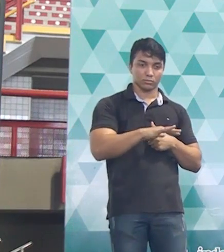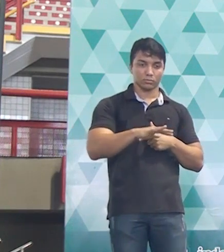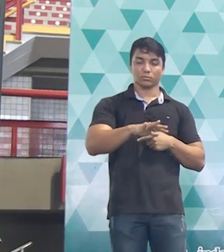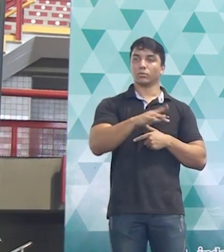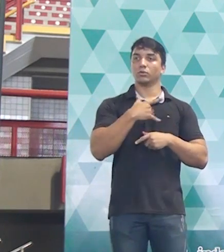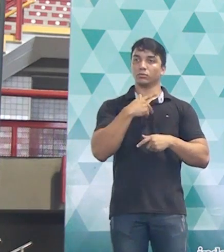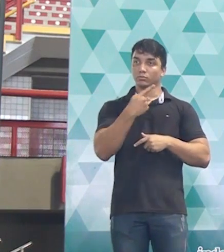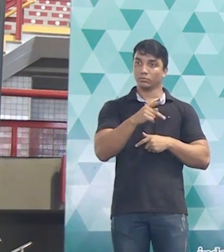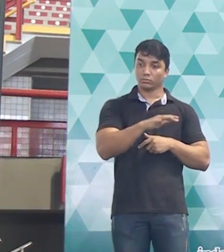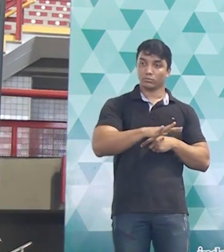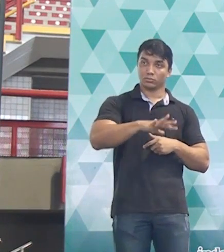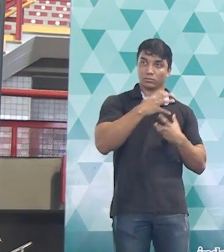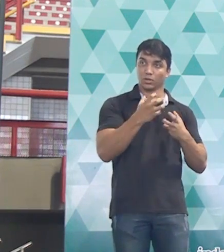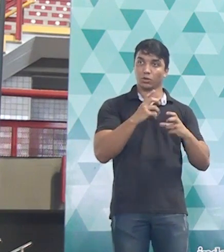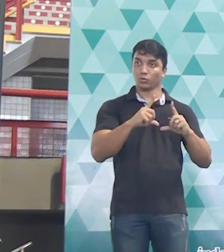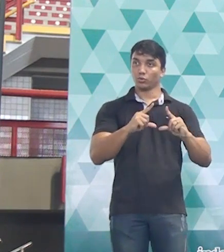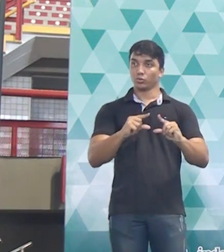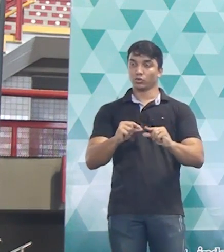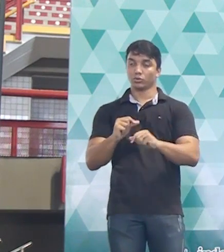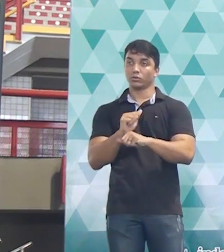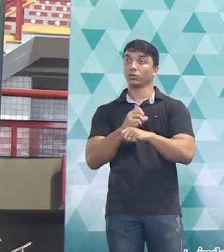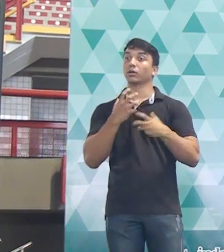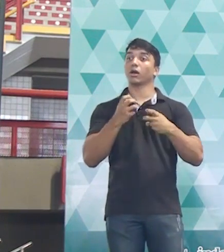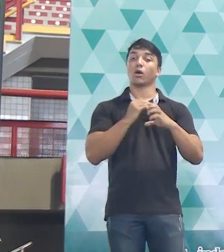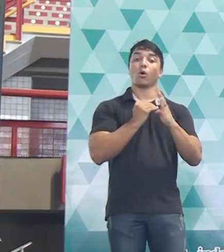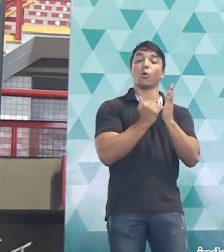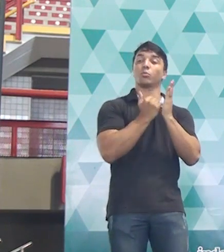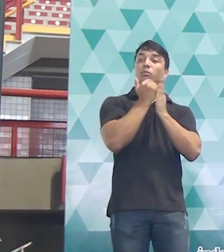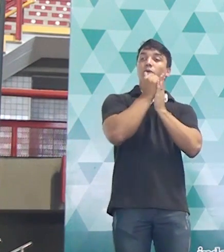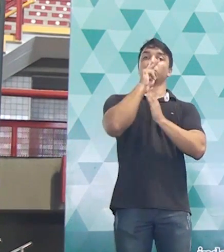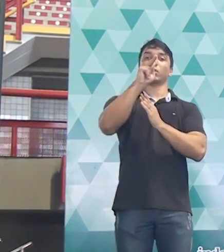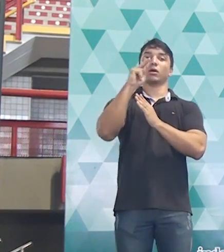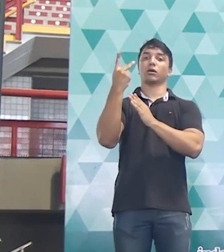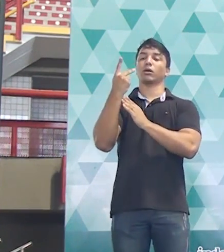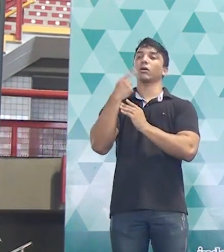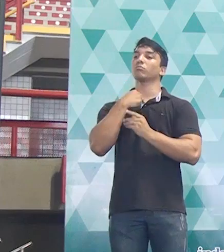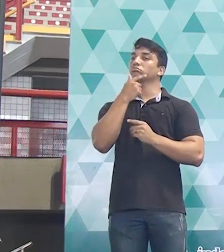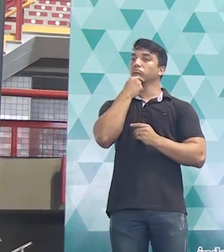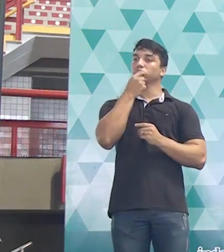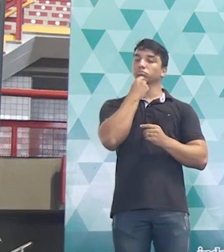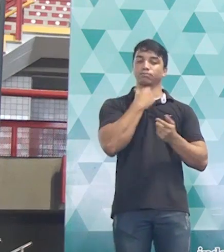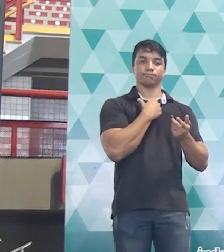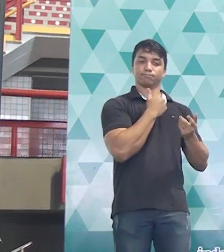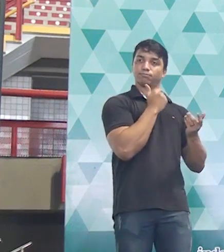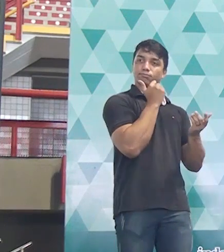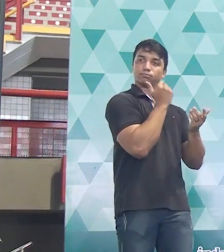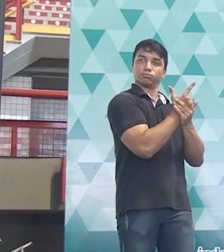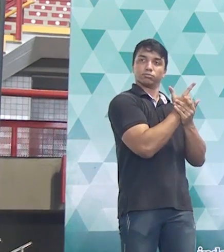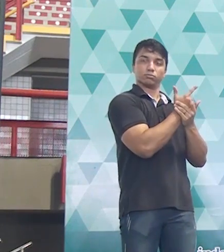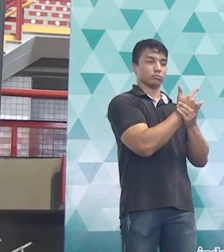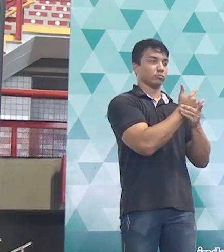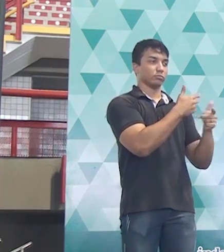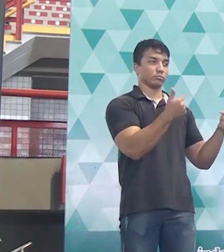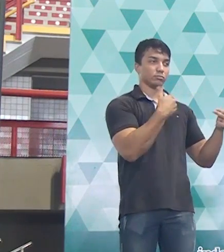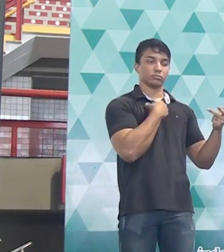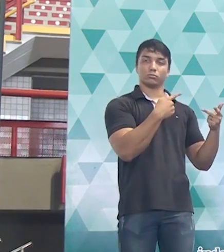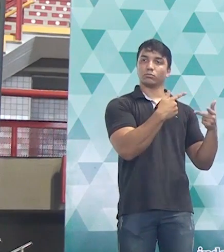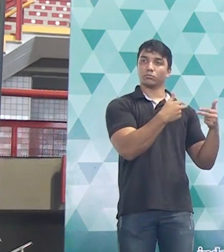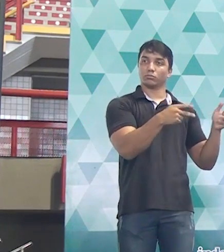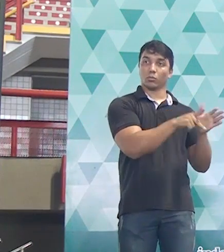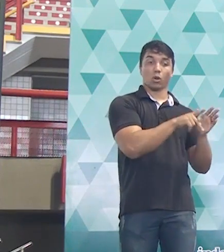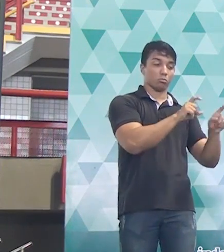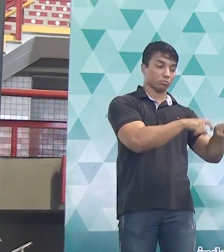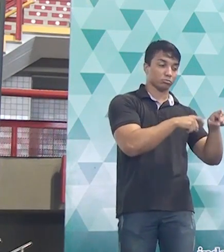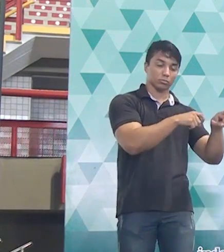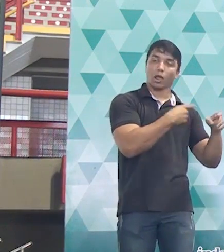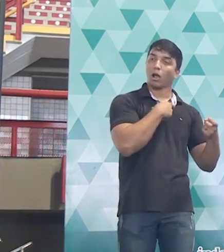do solo de sua plantação, aumentar o pH, um fazendeiro foi a uma loja especializada para comprar conhecidos insumos agrícolas indicados para